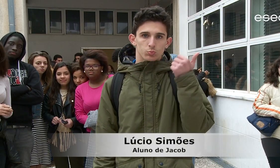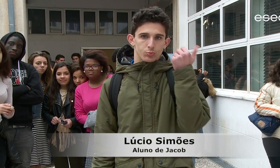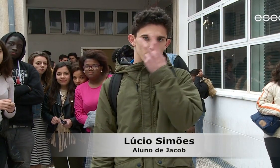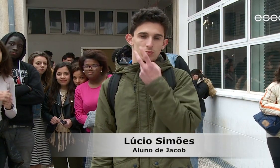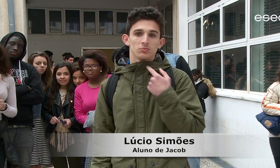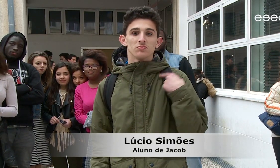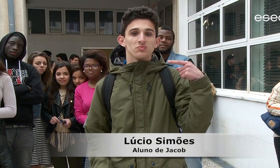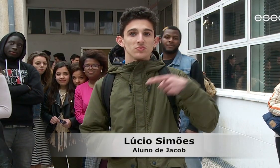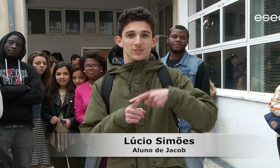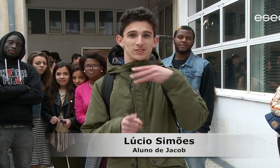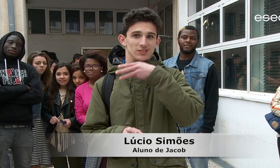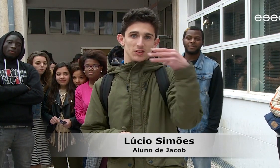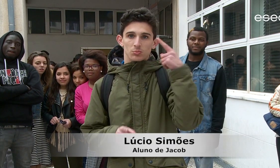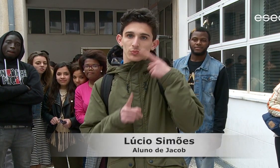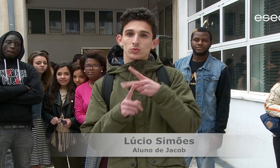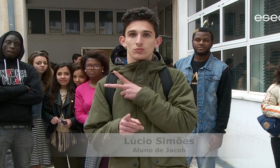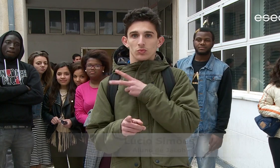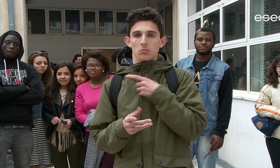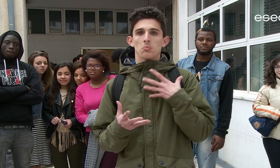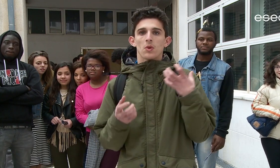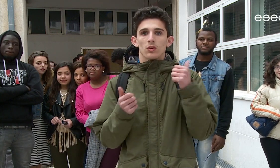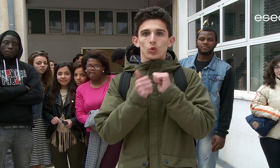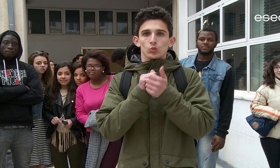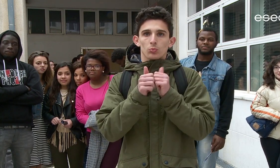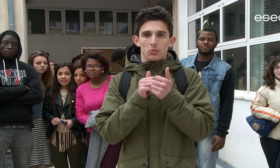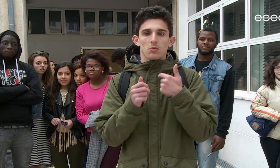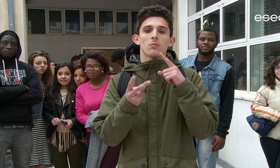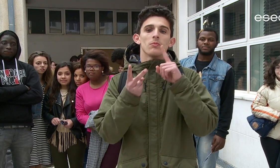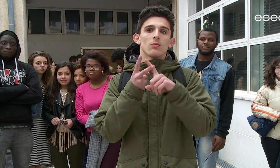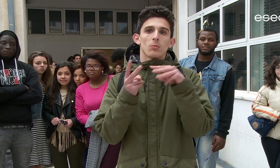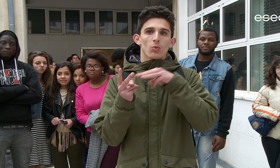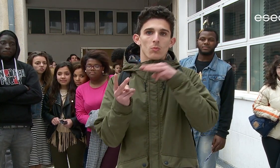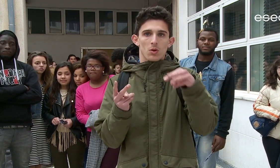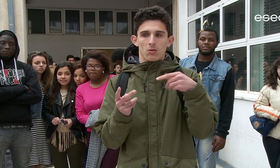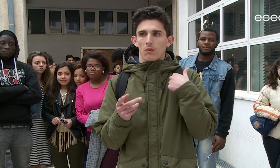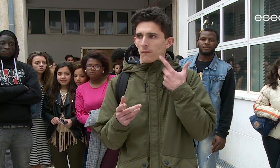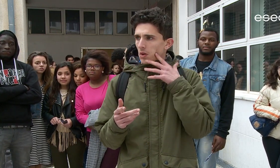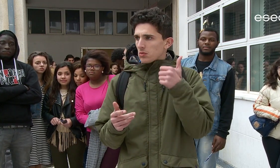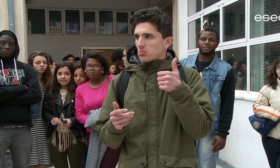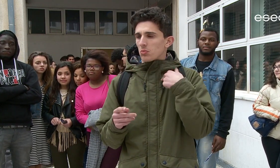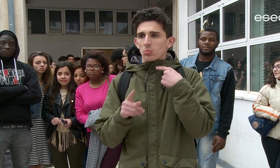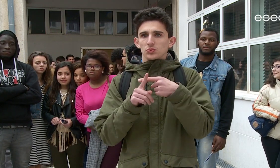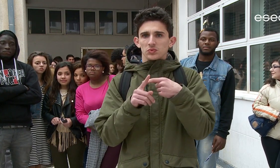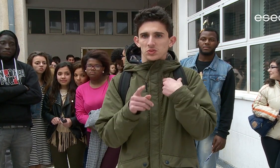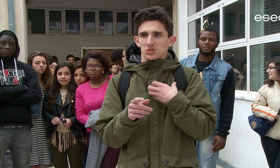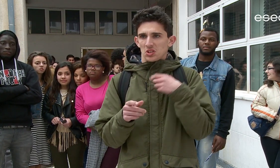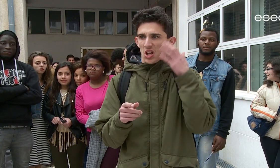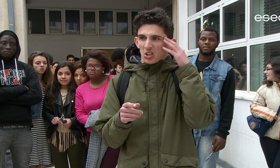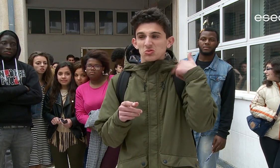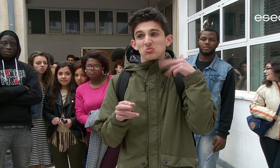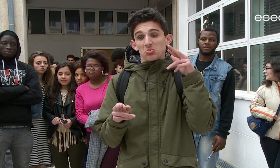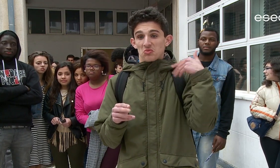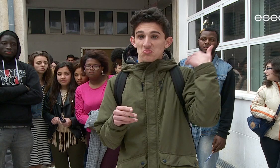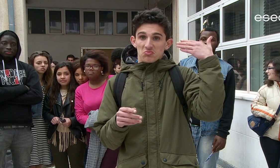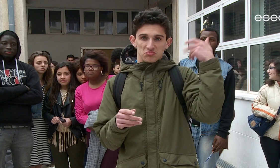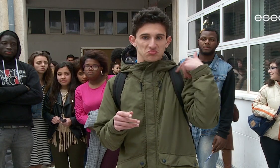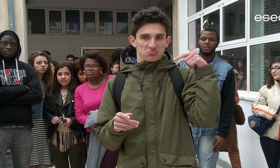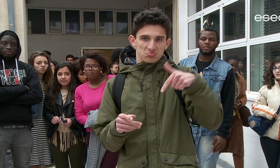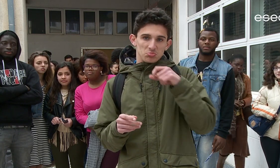meu nome gestual e vim aqui à eec porque eu quero frequentar o curso ou de desporto ou de Multimédia e já me falaram bem aqui da escola e portanto no futuro gostava de